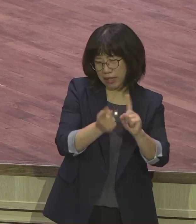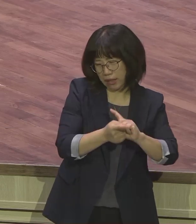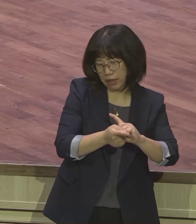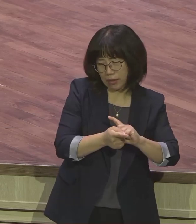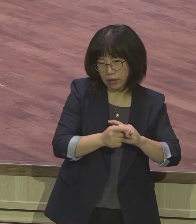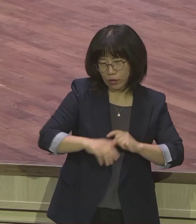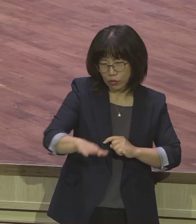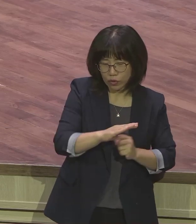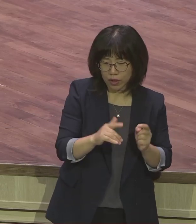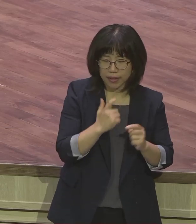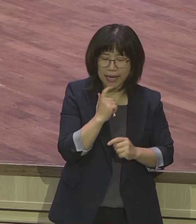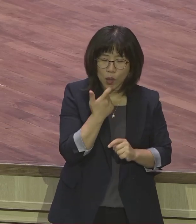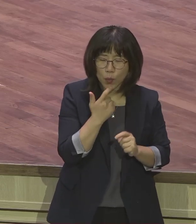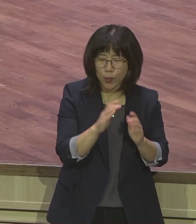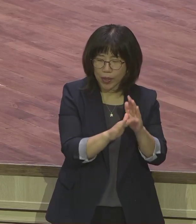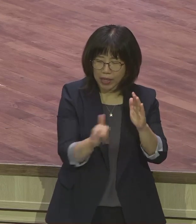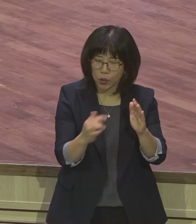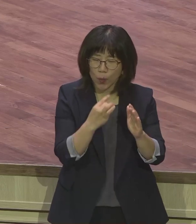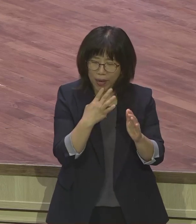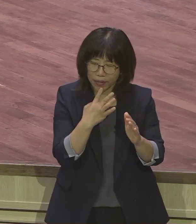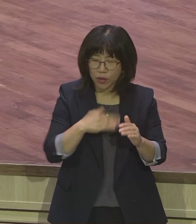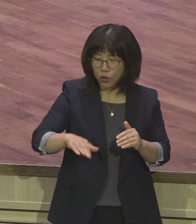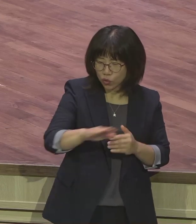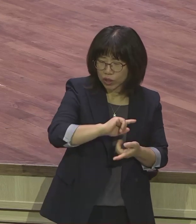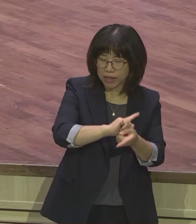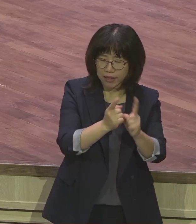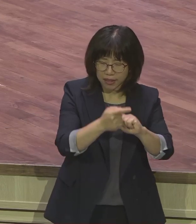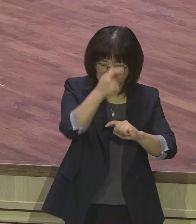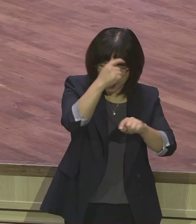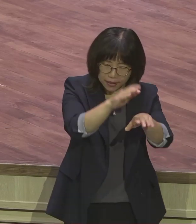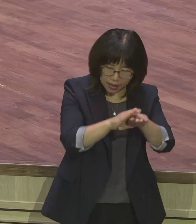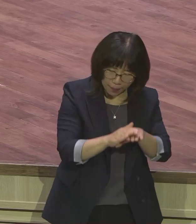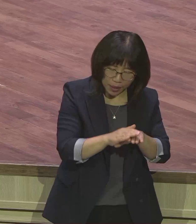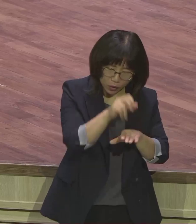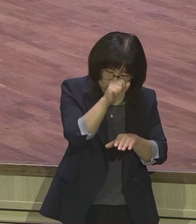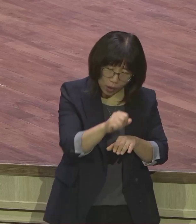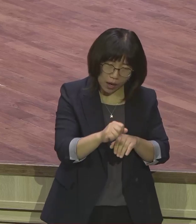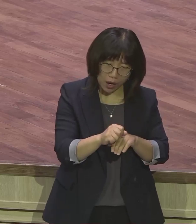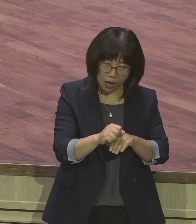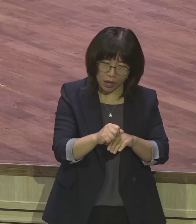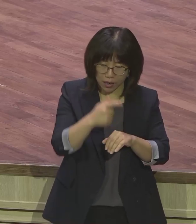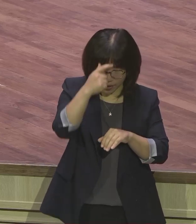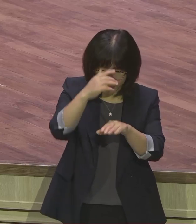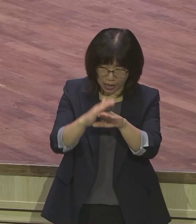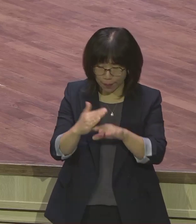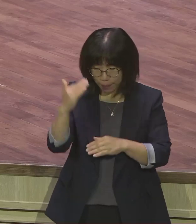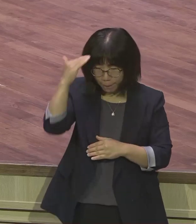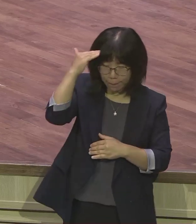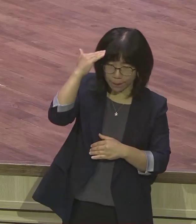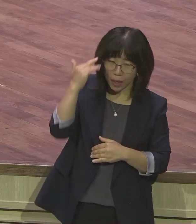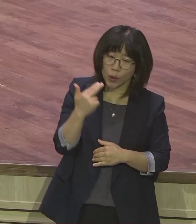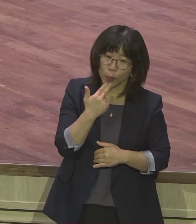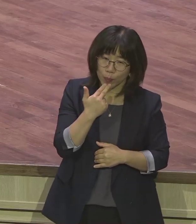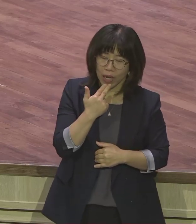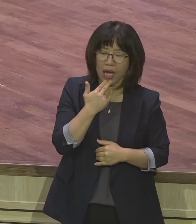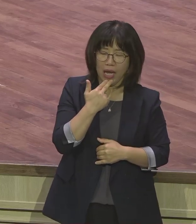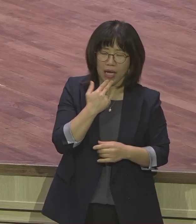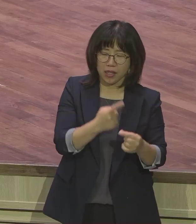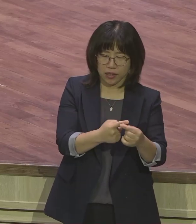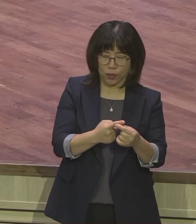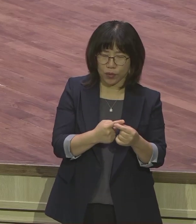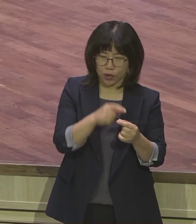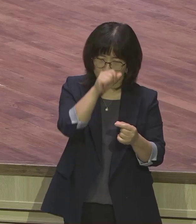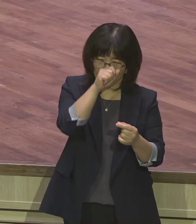야곱의 가족끼리 하나님 앞에 예배를 드리는데 신앙생활에 방해를 받지 않아요 이게 첫째